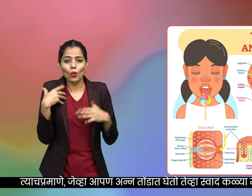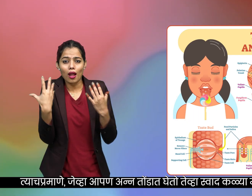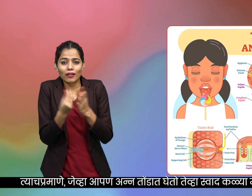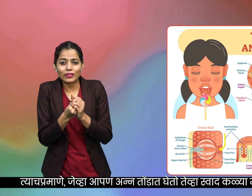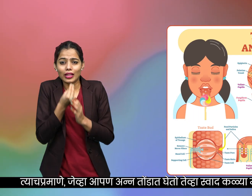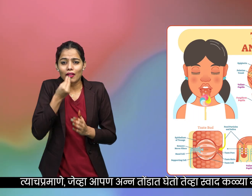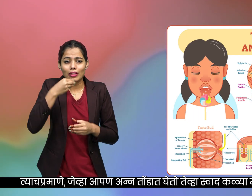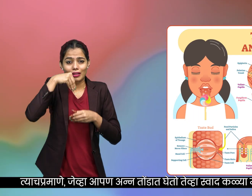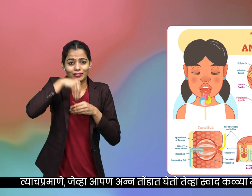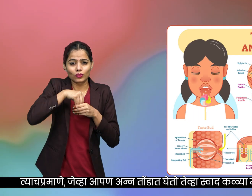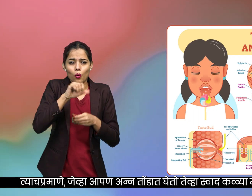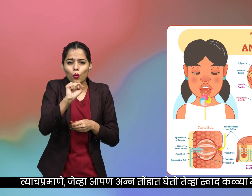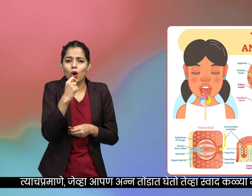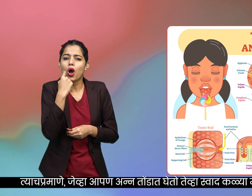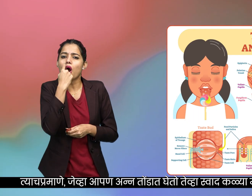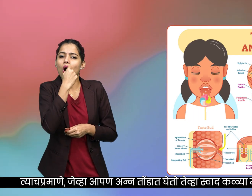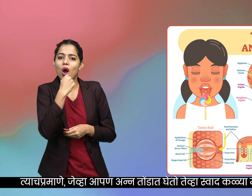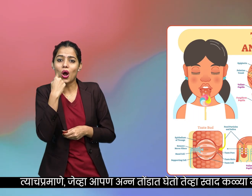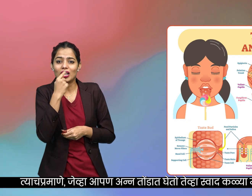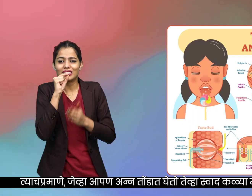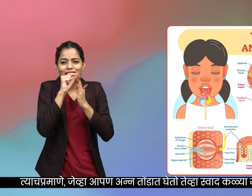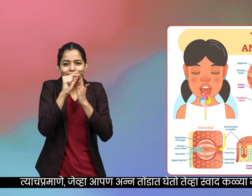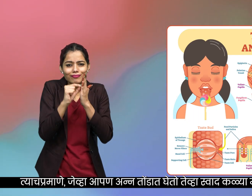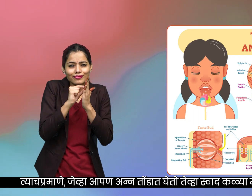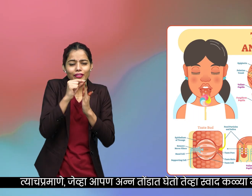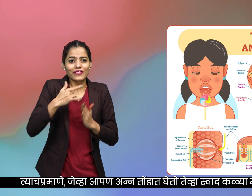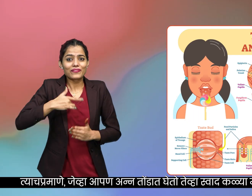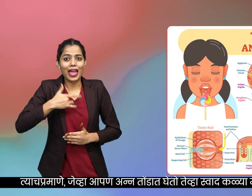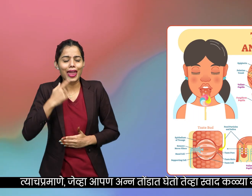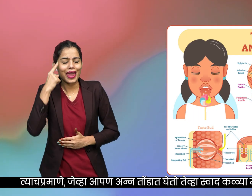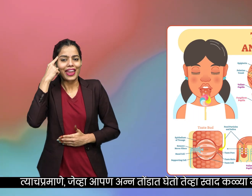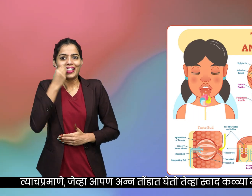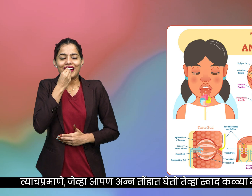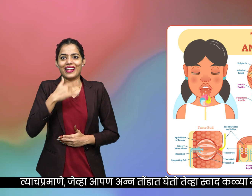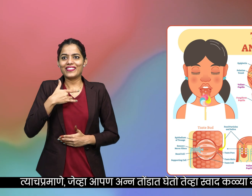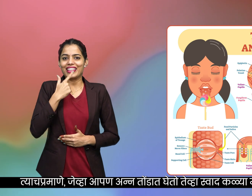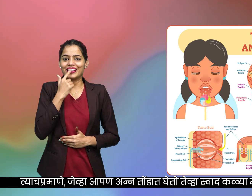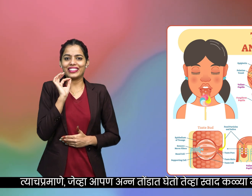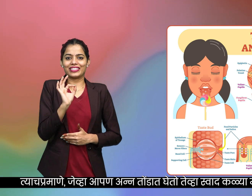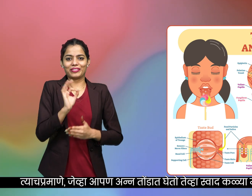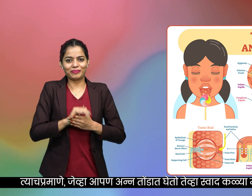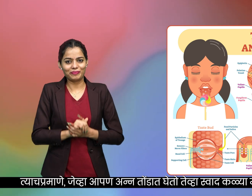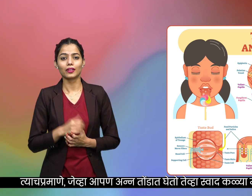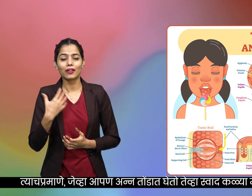त्याचप्रमाणे जेव्हा आपण अन्न तोंडात घेतो तेव्हा स्वादकळ्या मेंदूला सिग्नल पाठवतात.